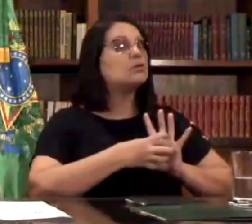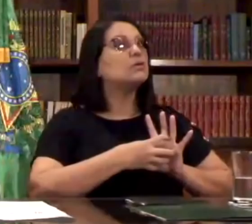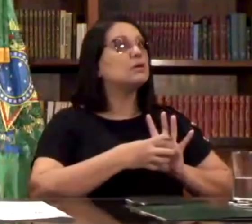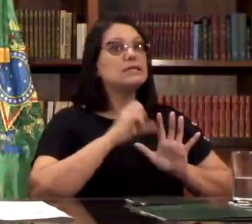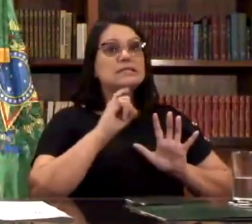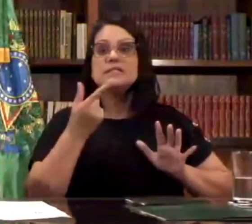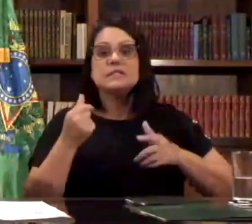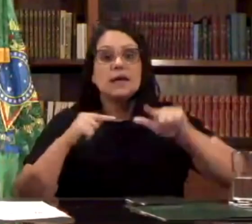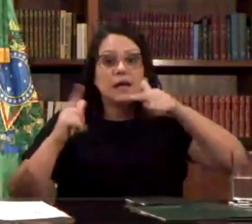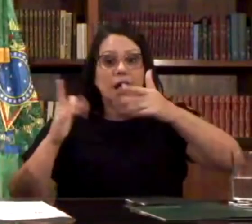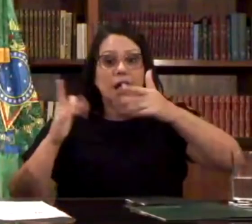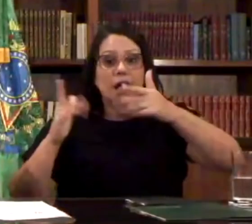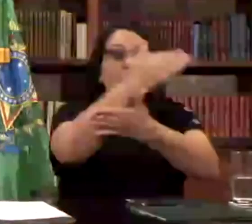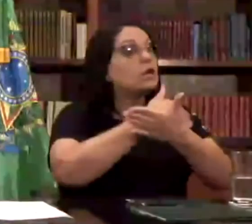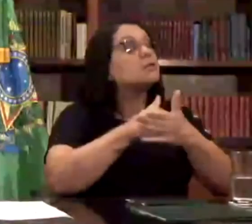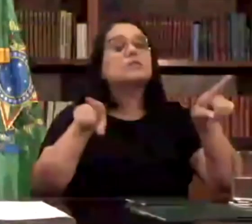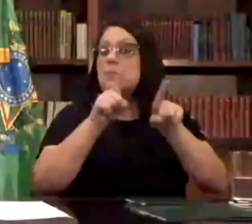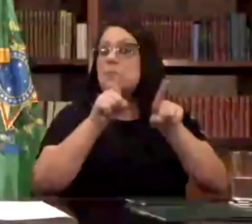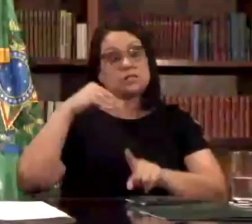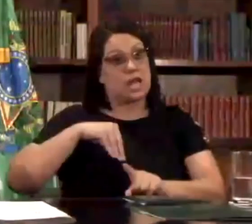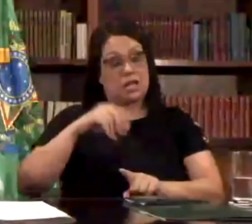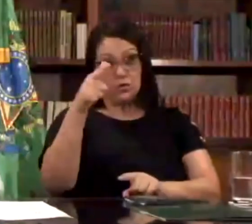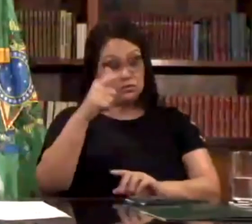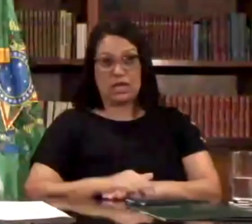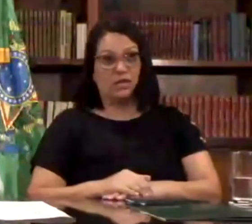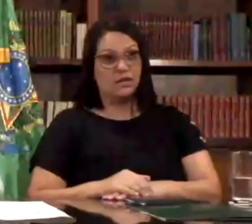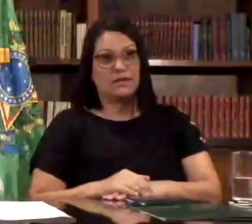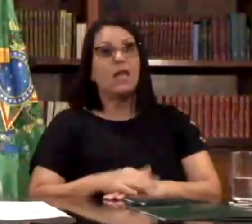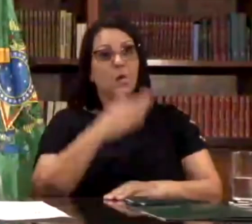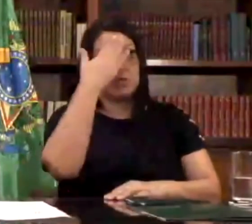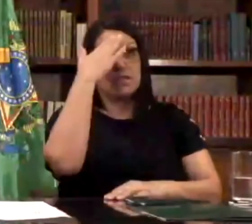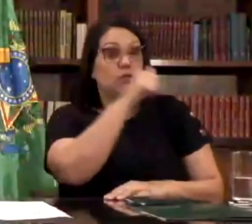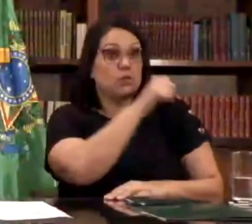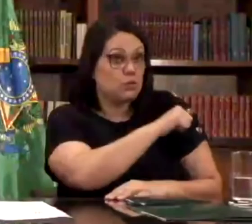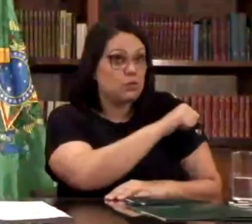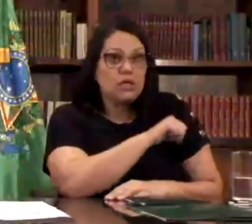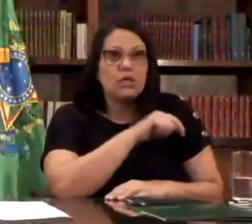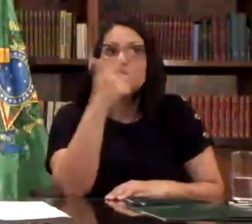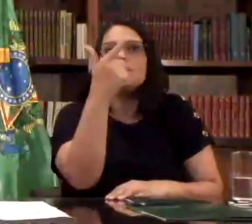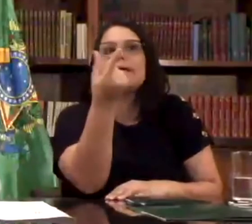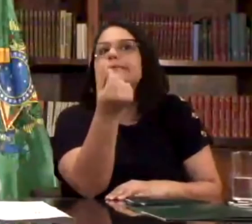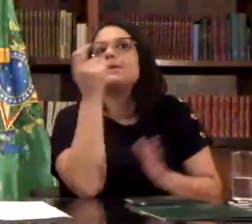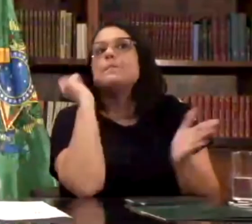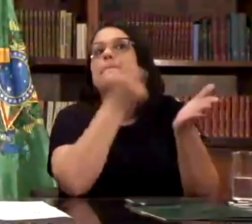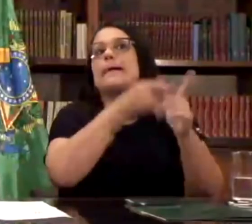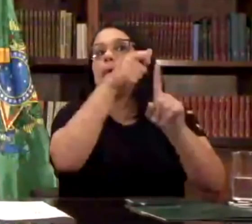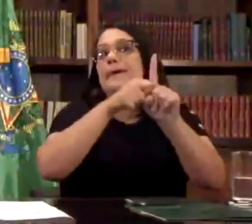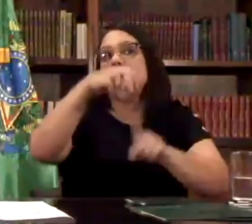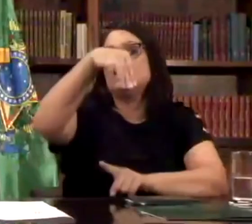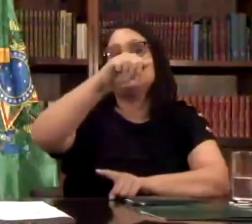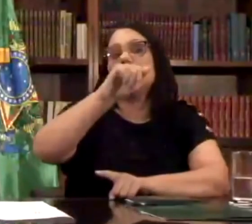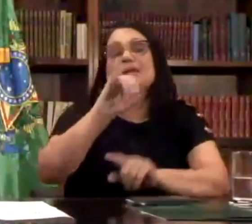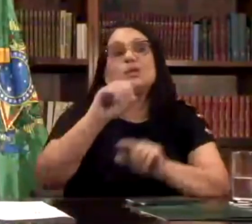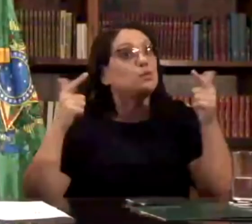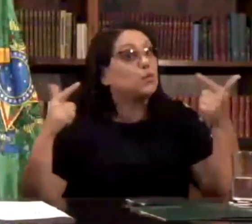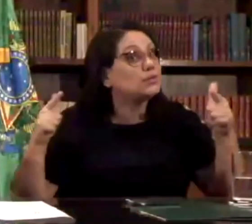tiver arrecadação, não vai receber também. Eu sei que o Rio de Janeiro, por exemplo, não tem dinheiro para pagar maio. Não tem